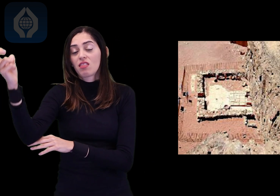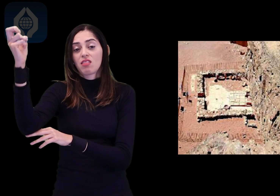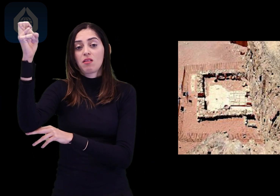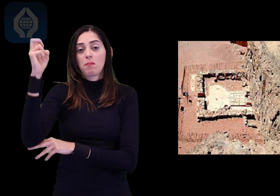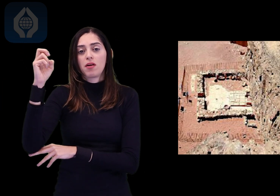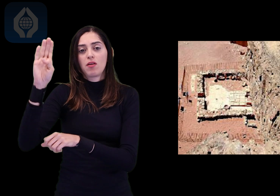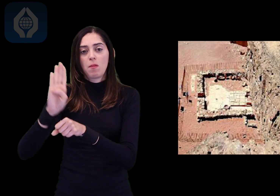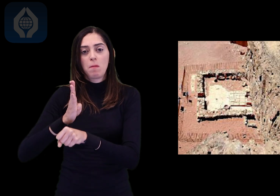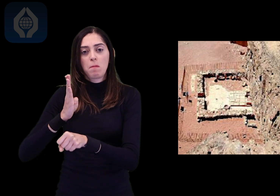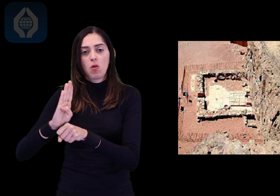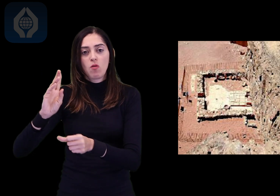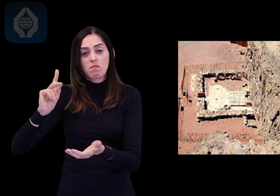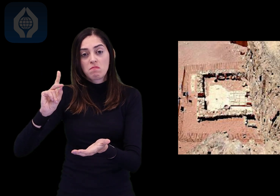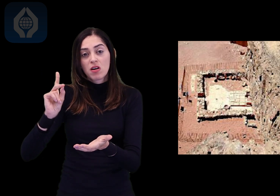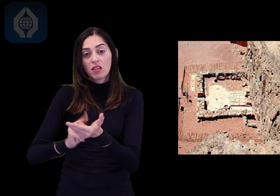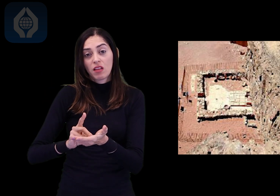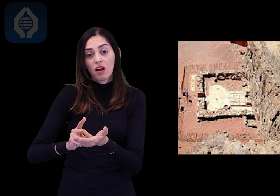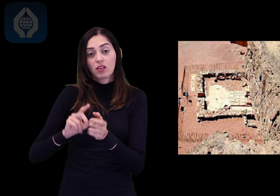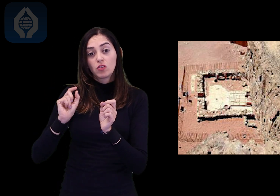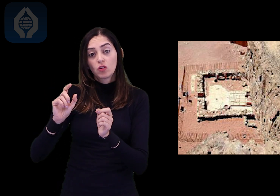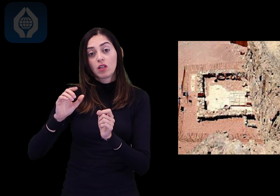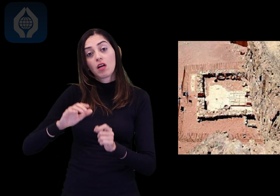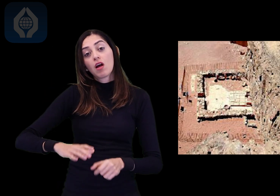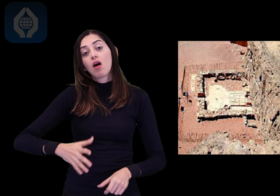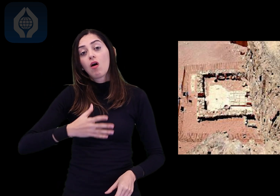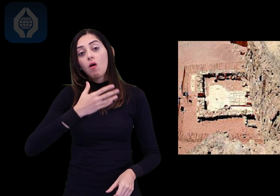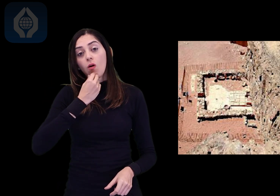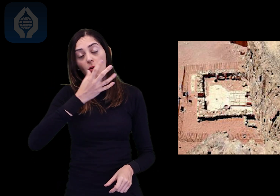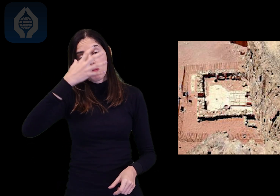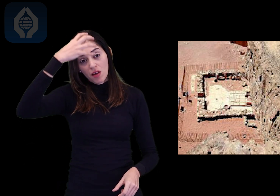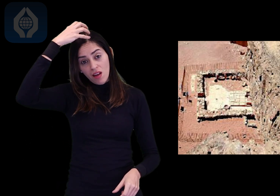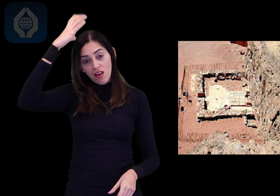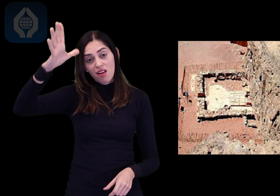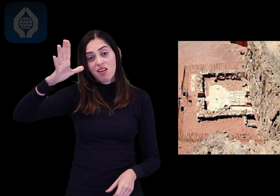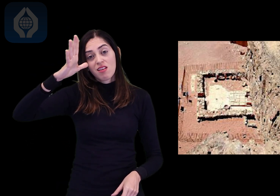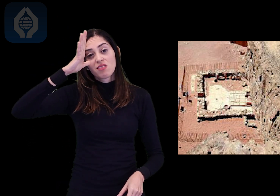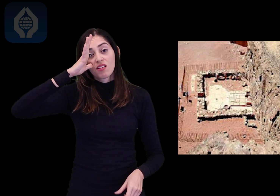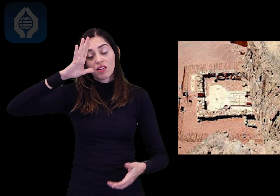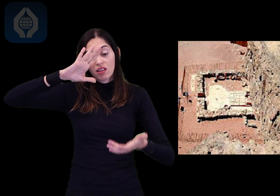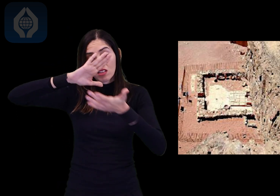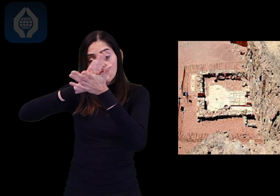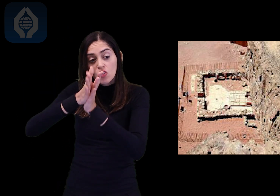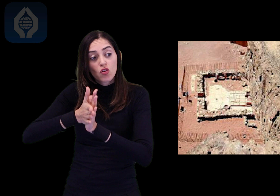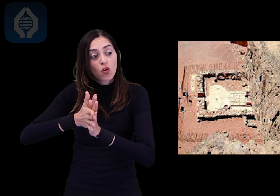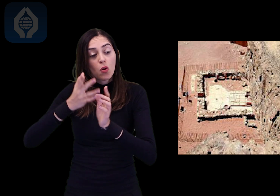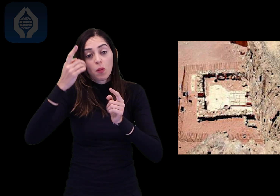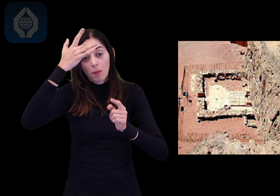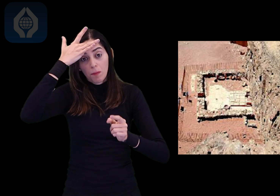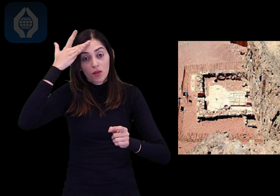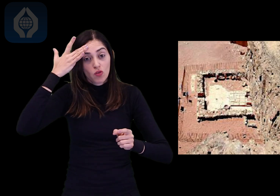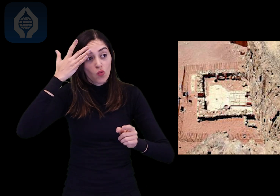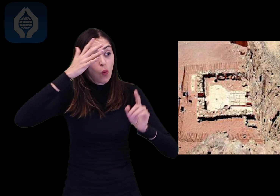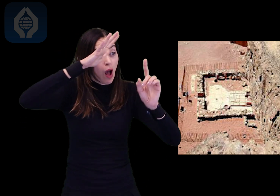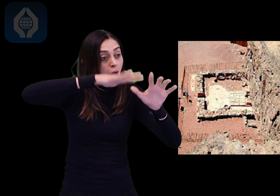A serpente original de bronze feita por Moisés foi destruída pelo rei Ezequias porque os israelitas estavam